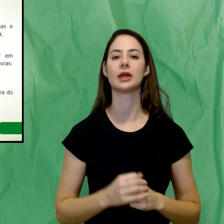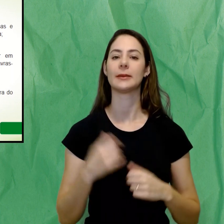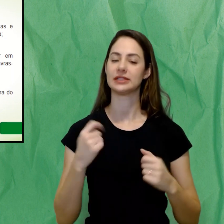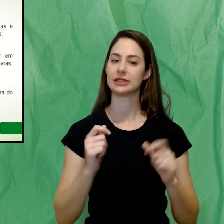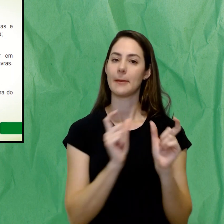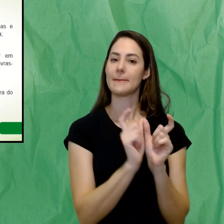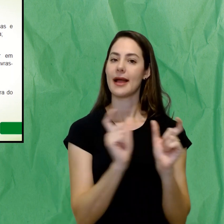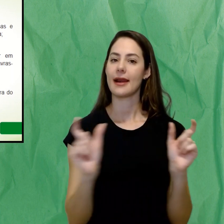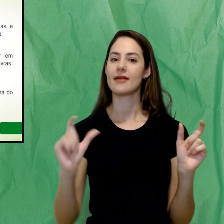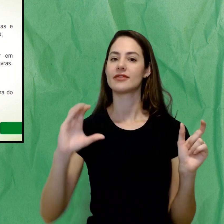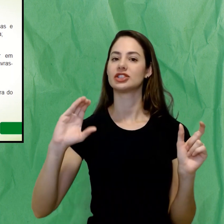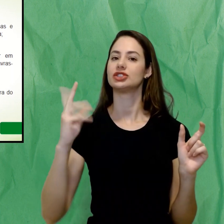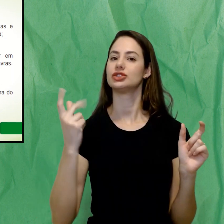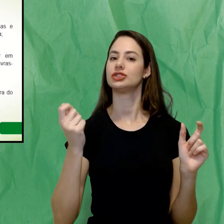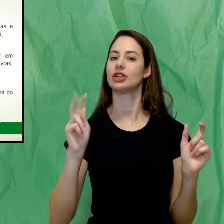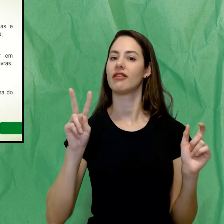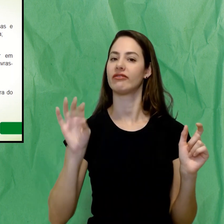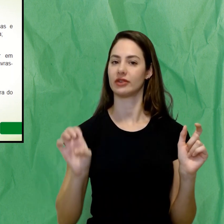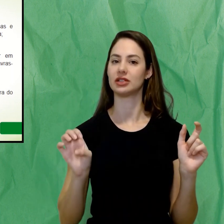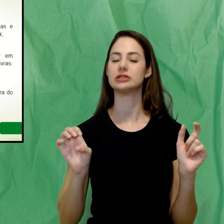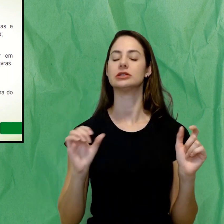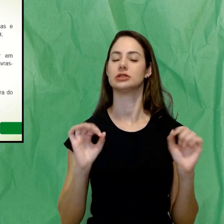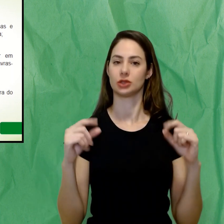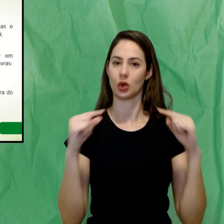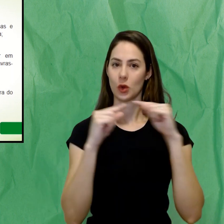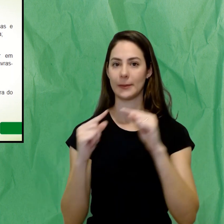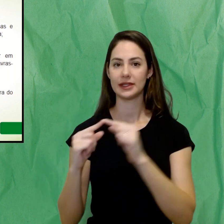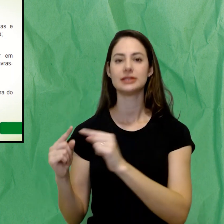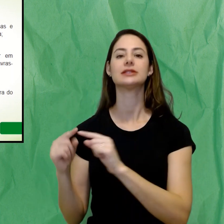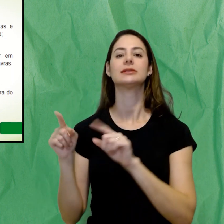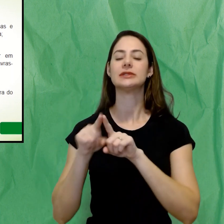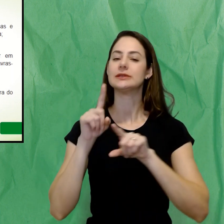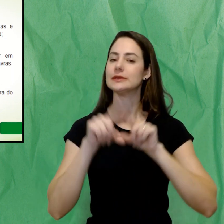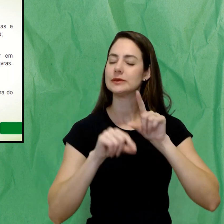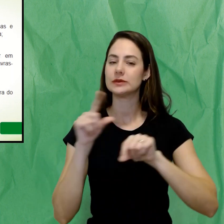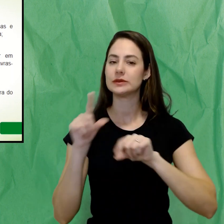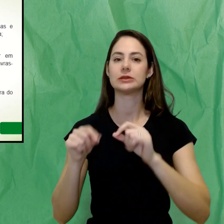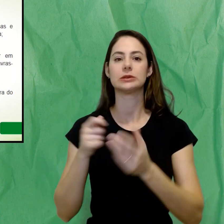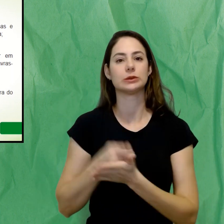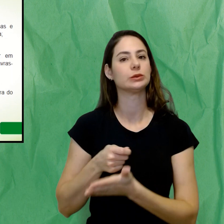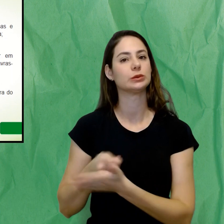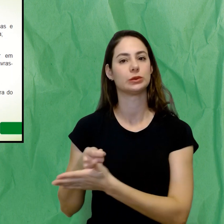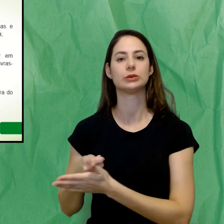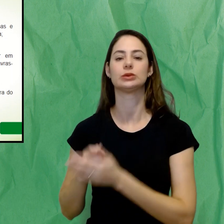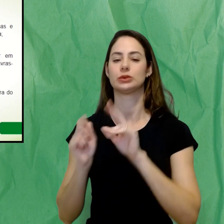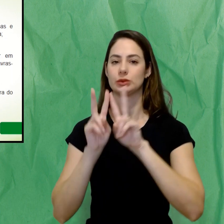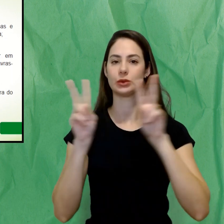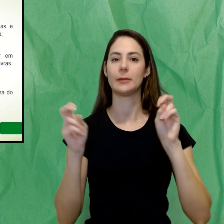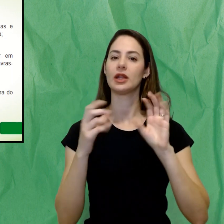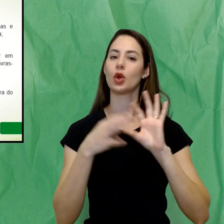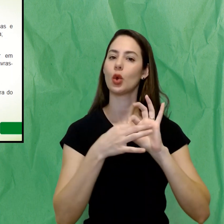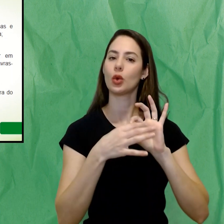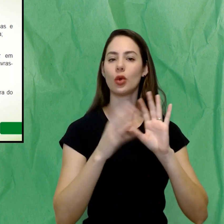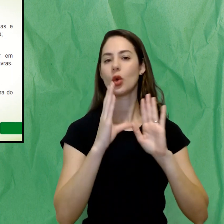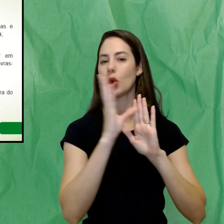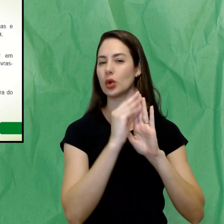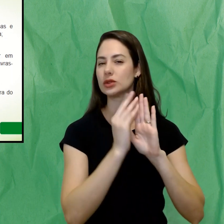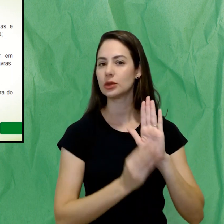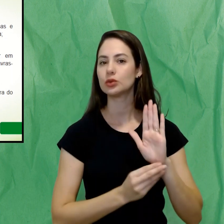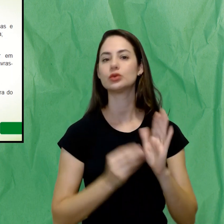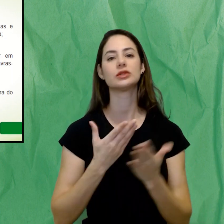tem que apresentar as palavras-chave, todas elas apropriadas, selecionadas com rigor em relação ao conteúdo real do